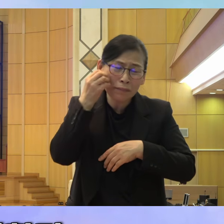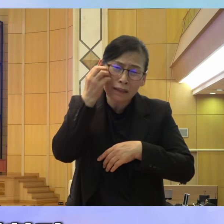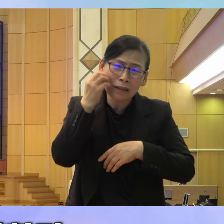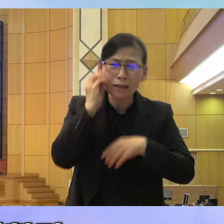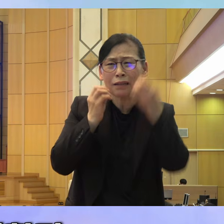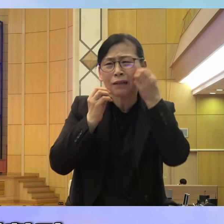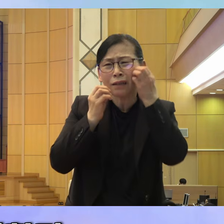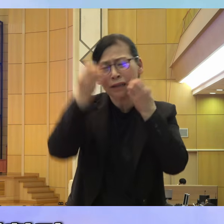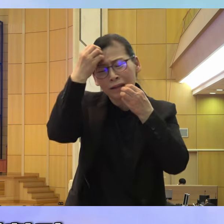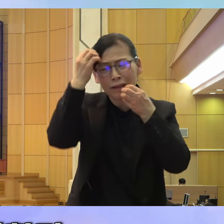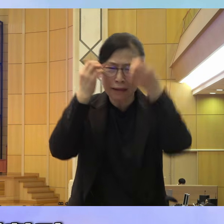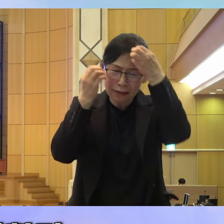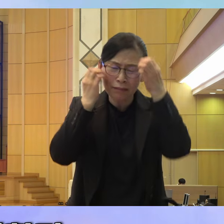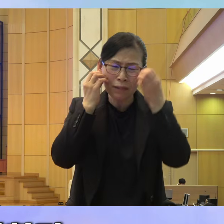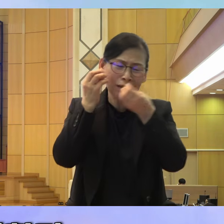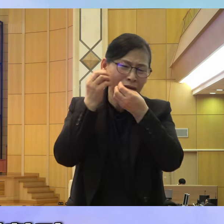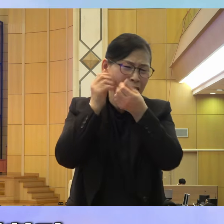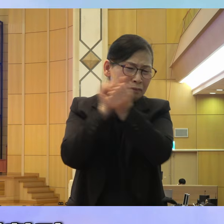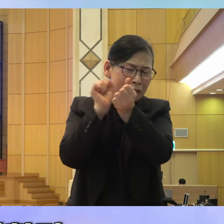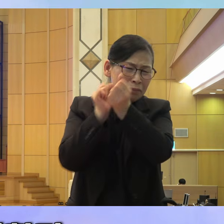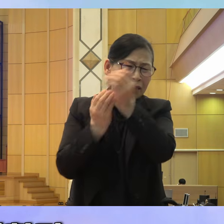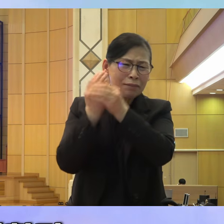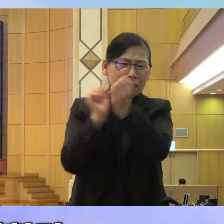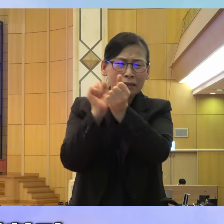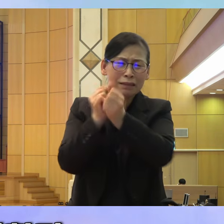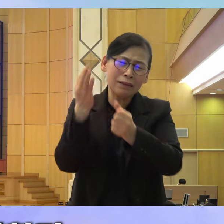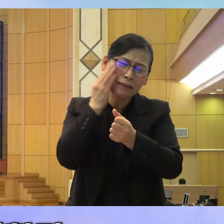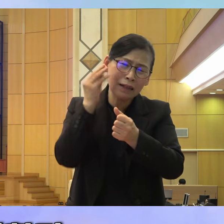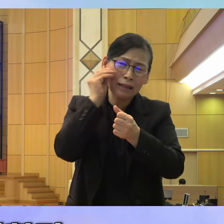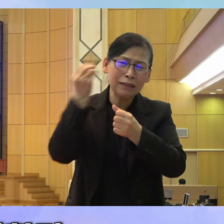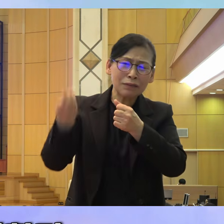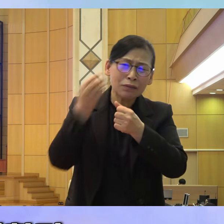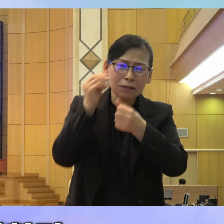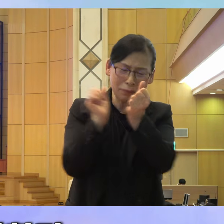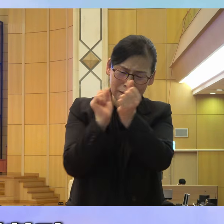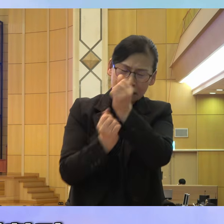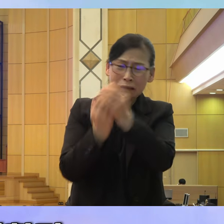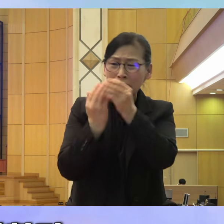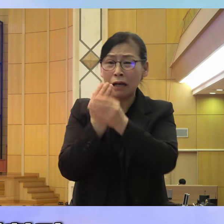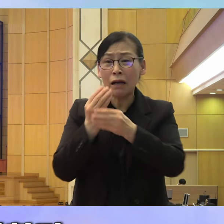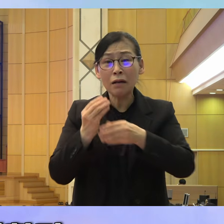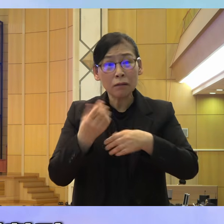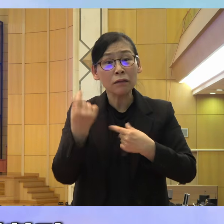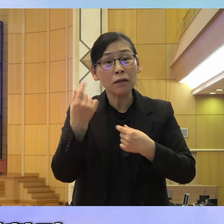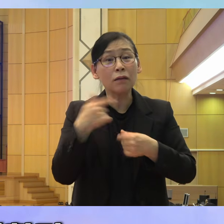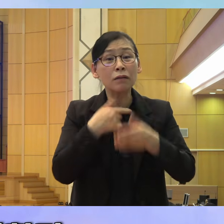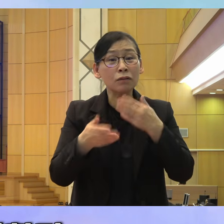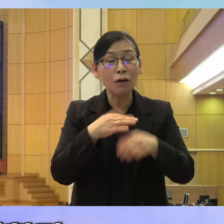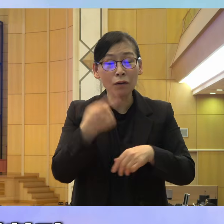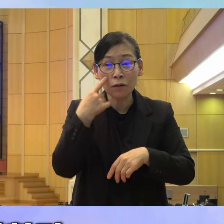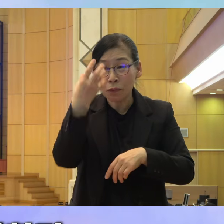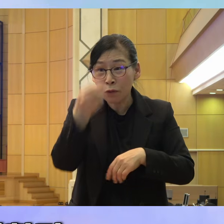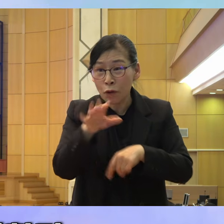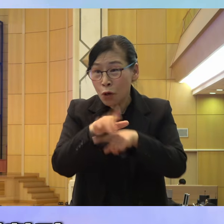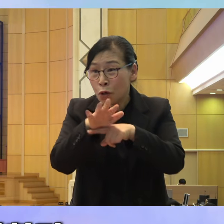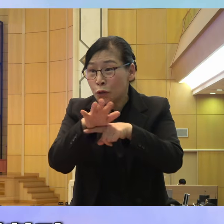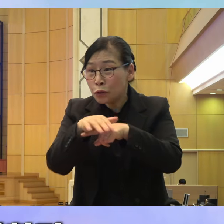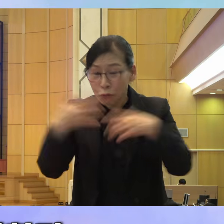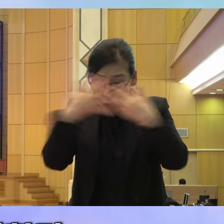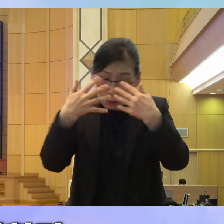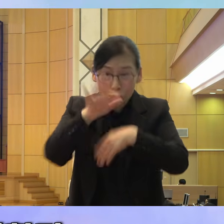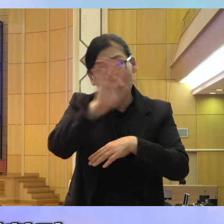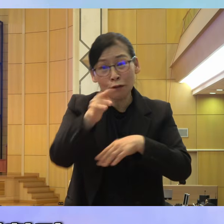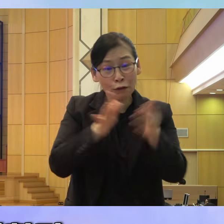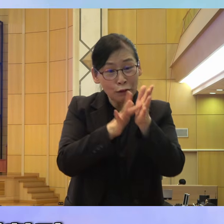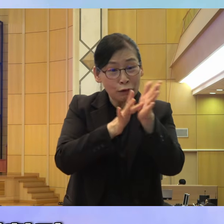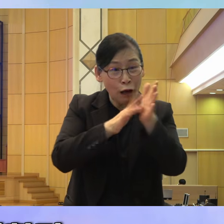헌대가 많아가지고 막 진물이 나면 거기에 딱지가 지고 막 그랬었거든요. 근데 그걸 뭐 시골에서 뭐